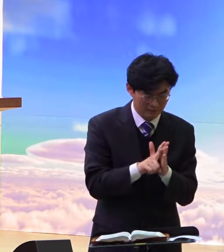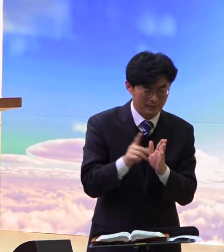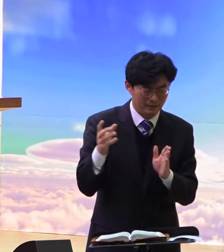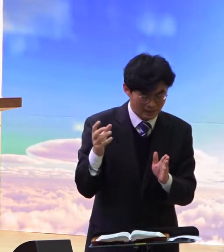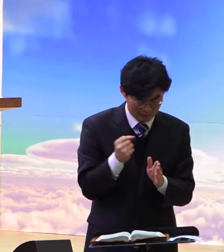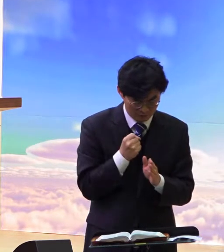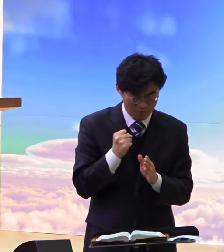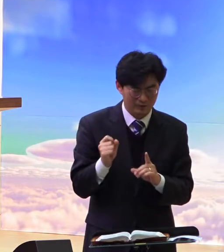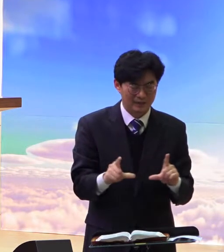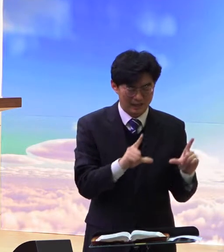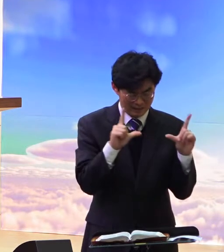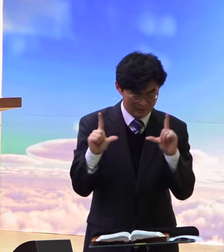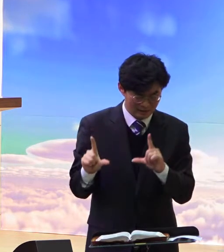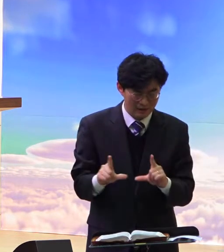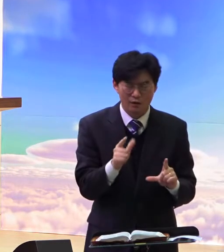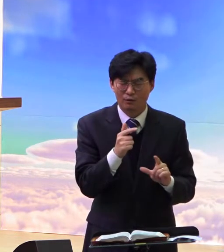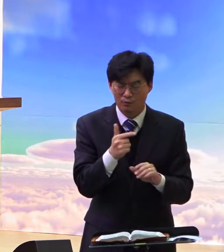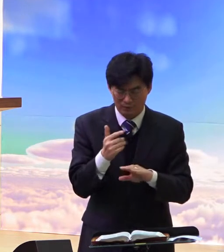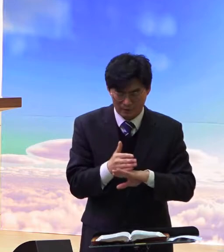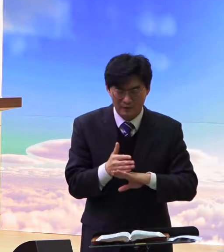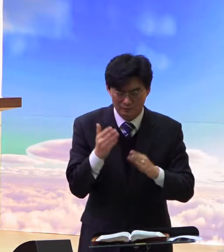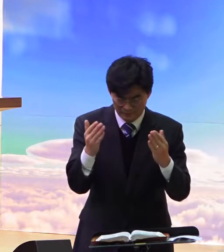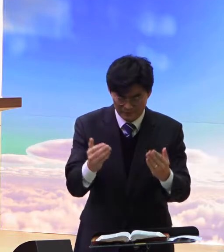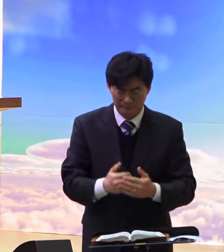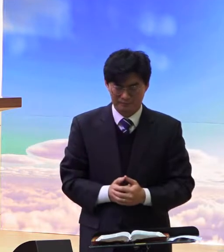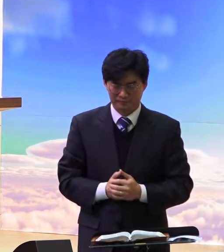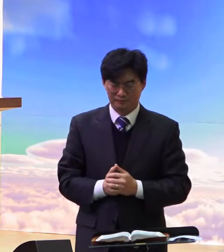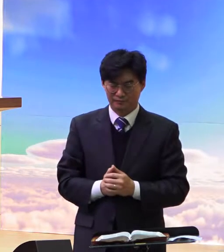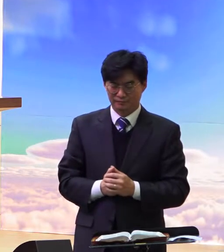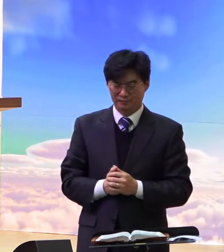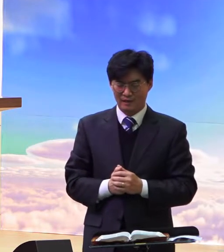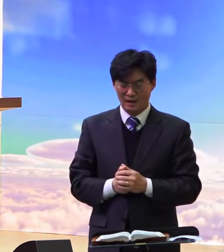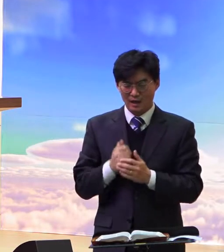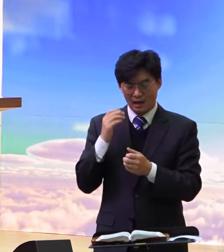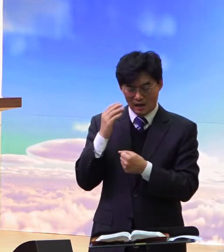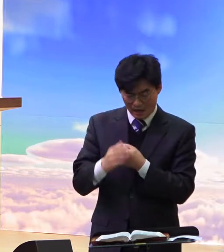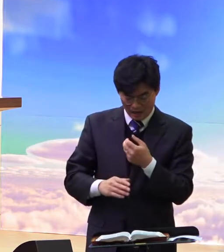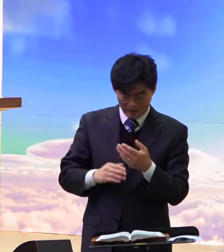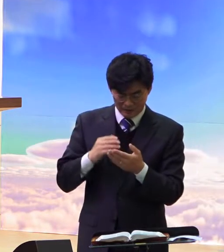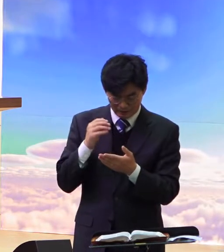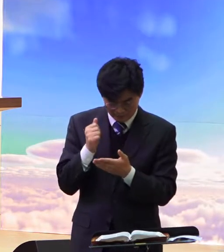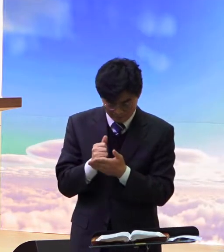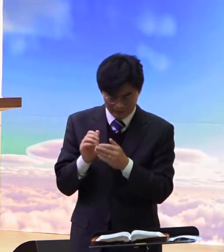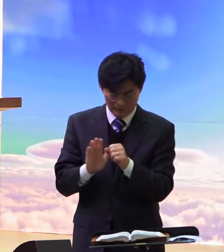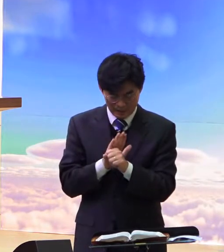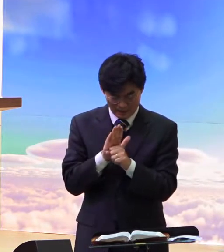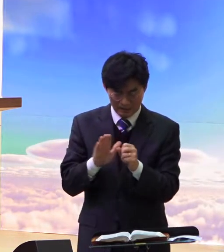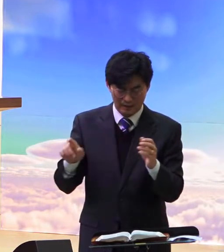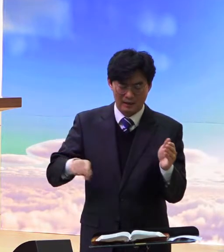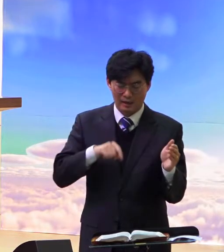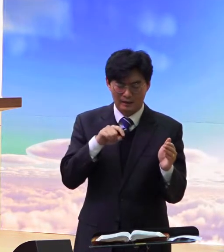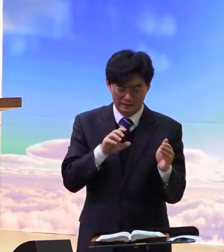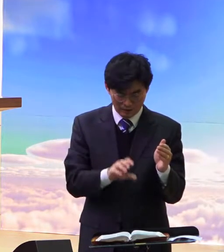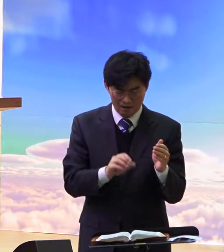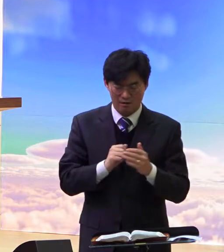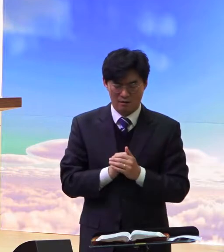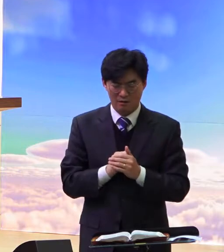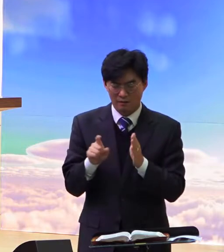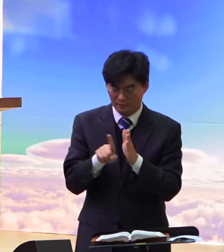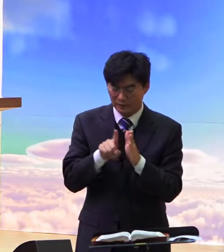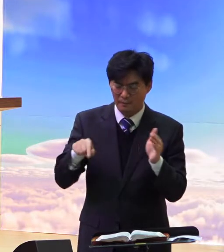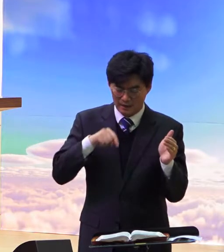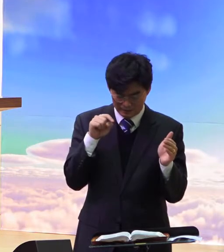것 또한 감사드립니다. 사계절 속에서 하나님의 섭리와 사랑 속에서 싹도